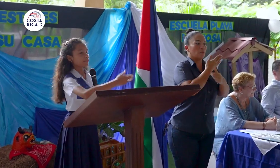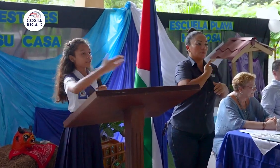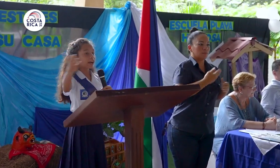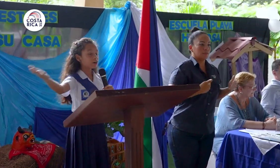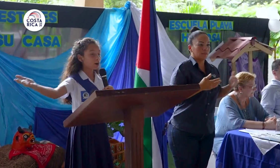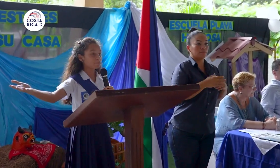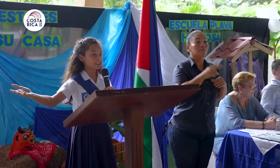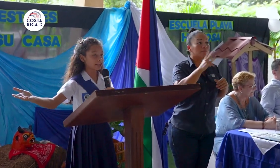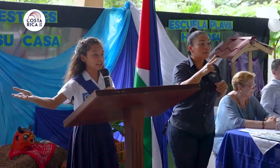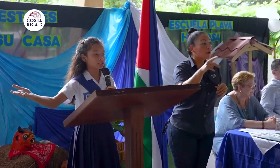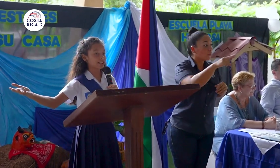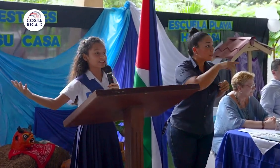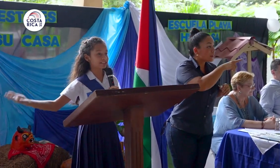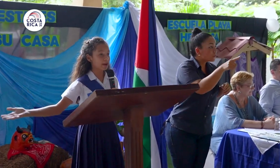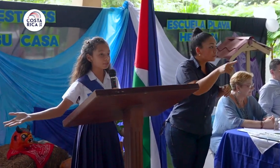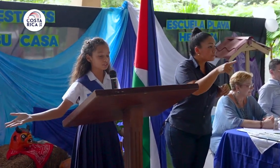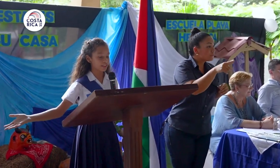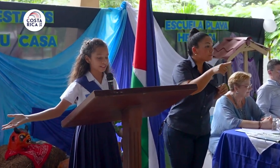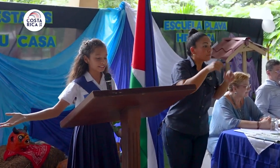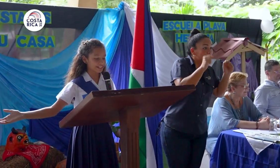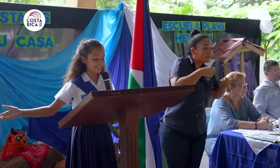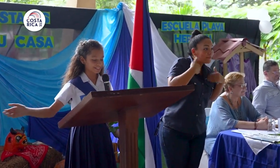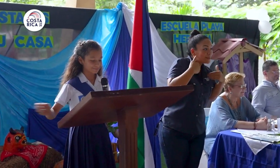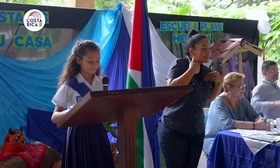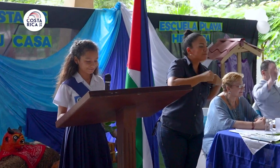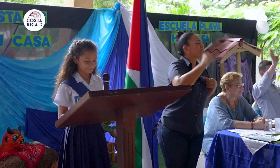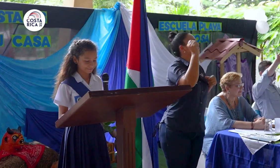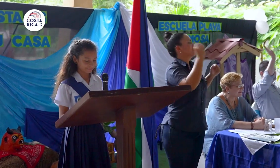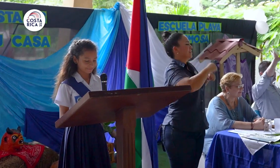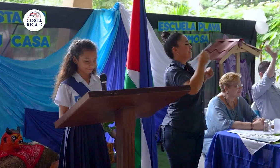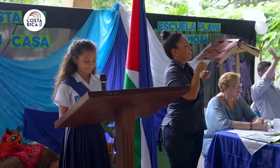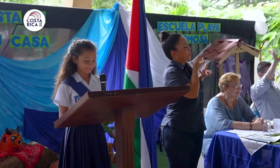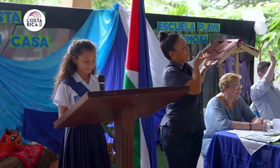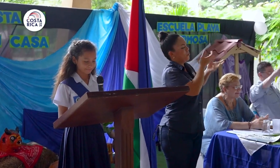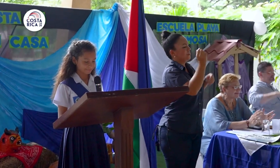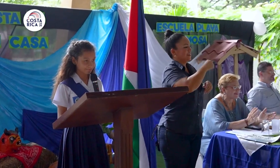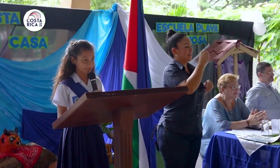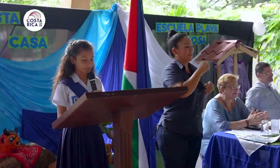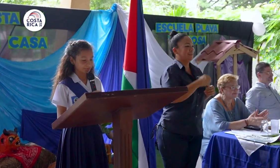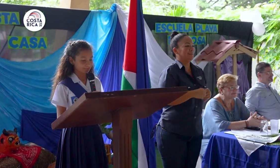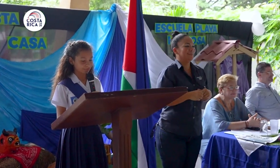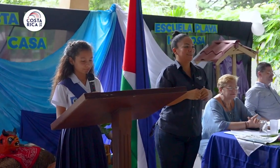presidente. ¿Verdad, compañeros, que estamos felices?